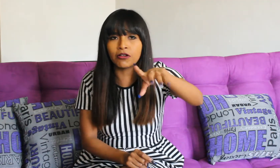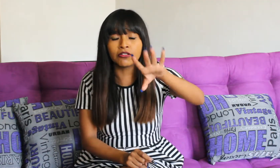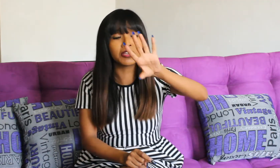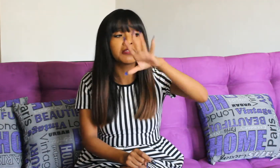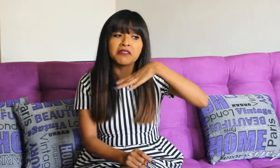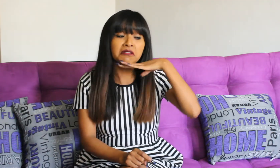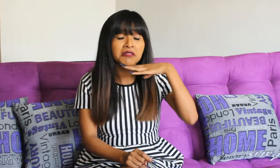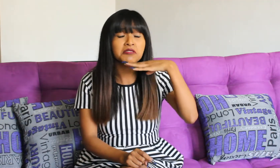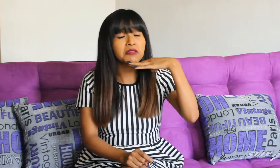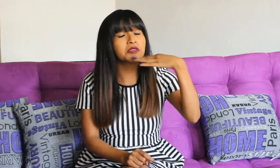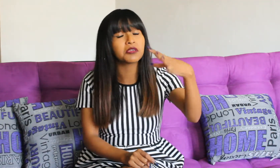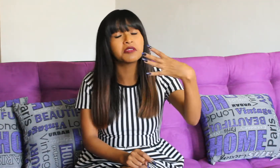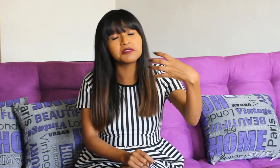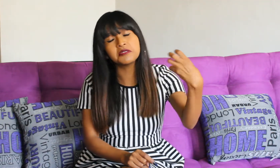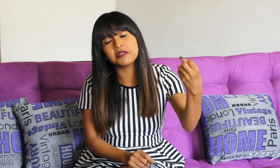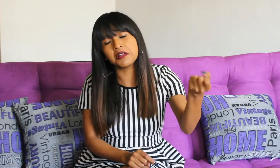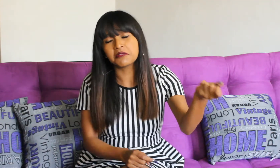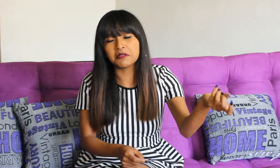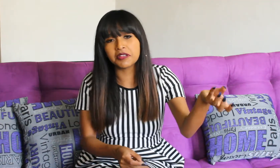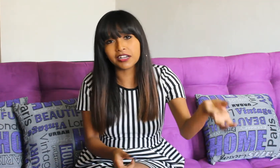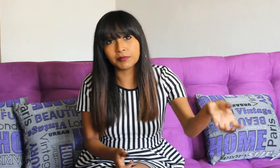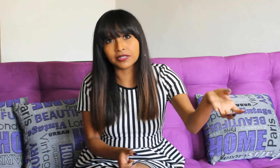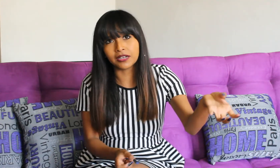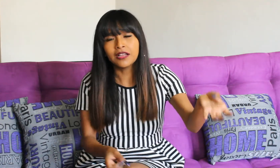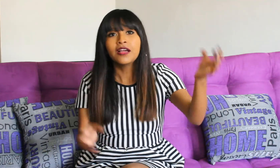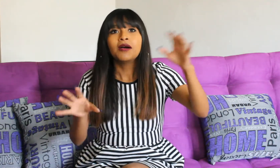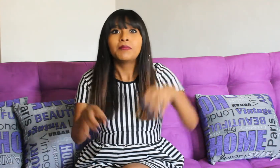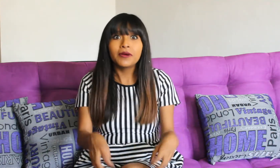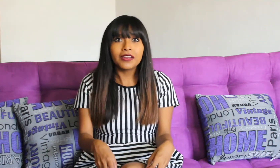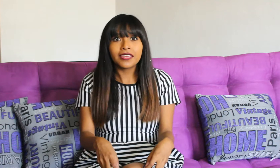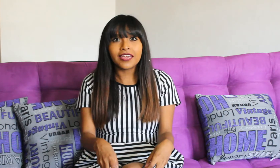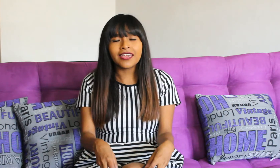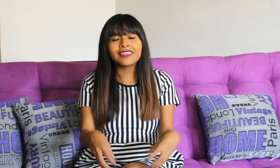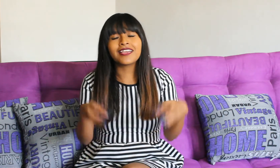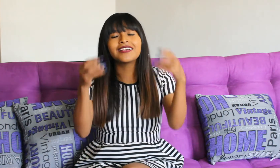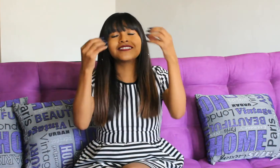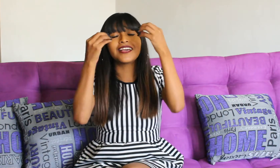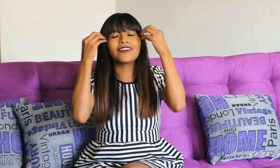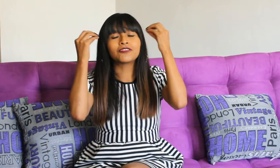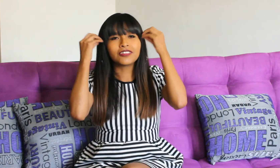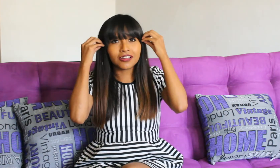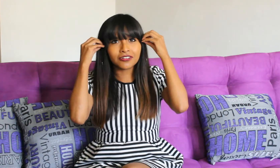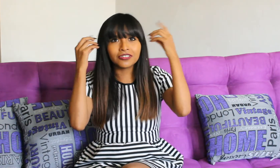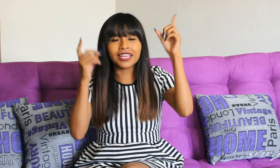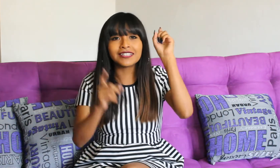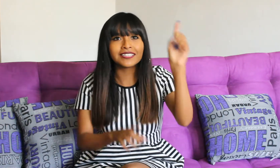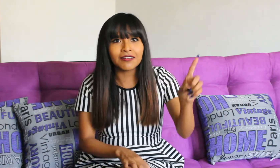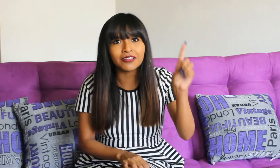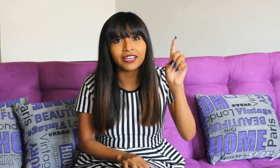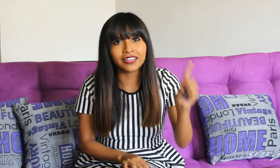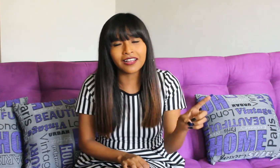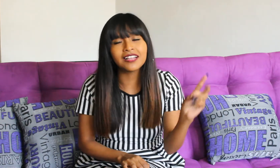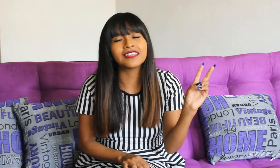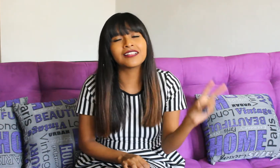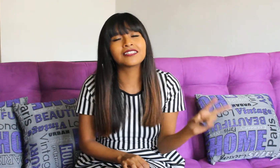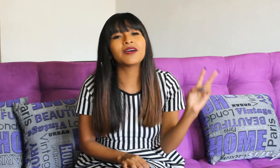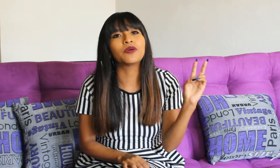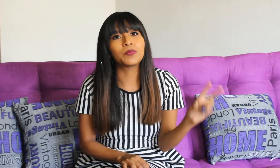luego me digan, ay, es que me quedé sin ir al Corona Capital, porque ya se agotaron el sábado general y el sábado